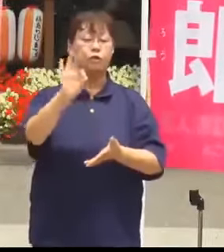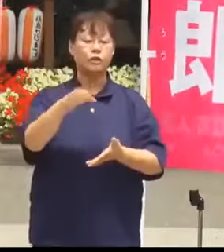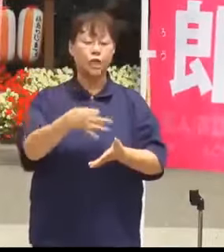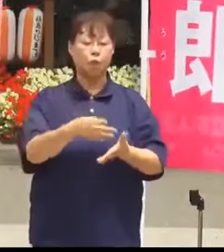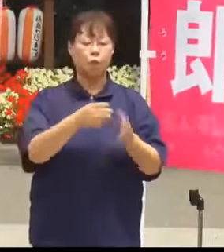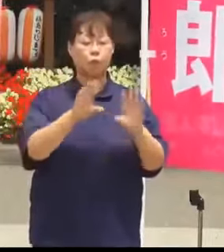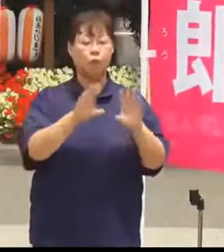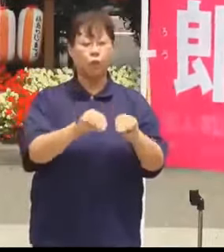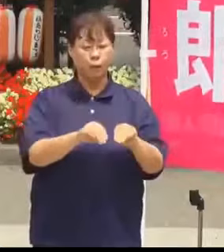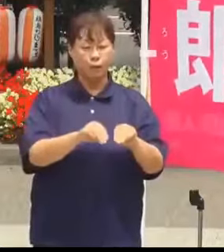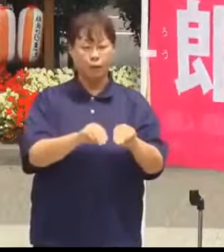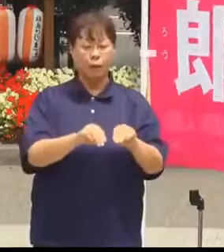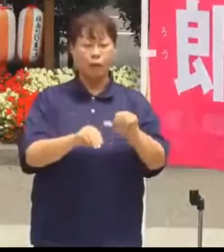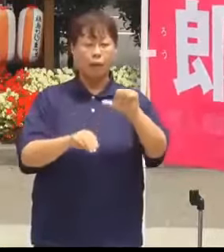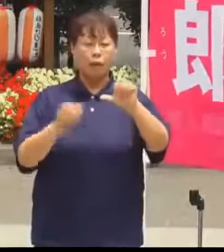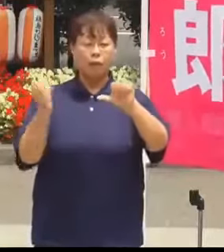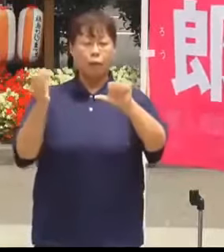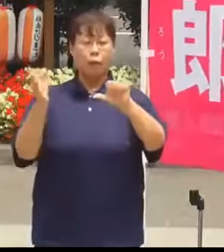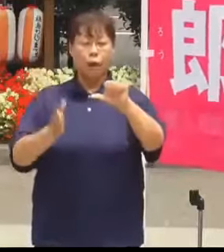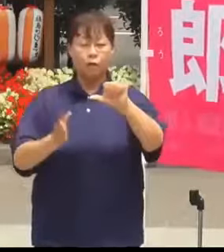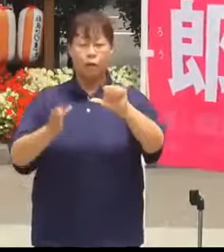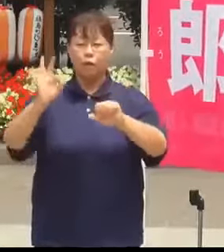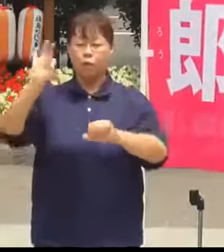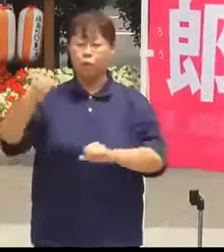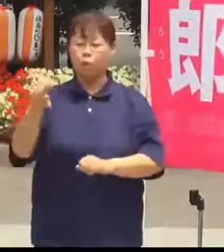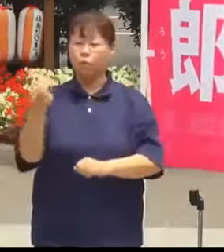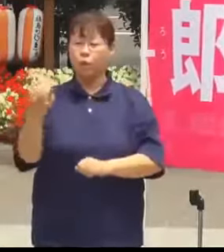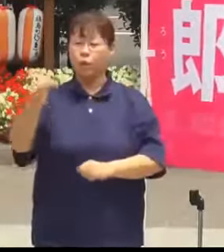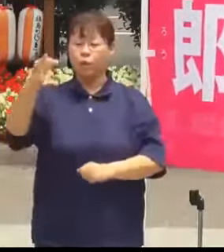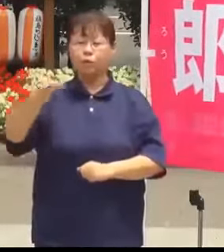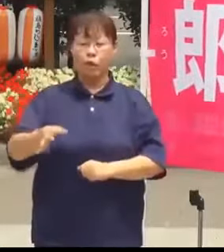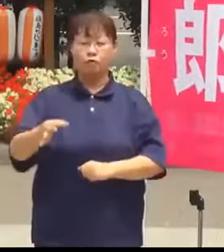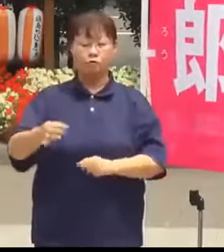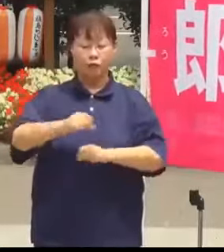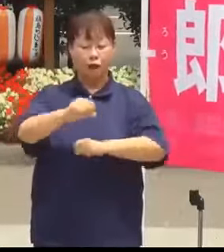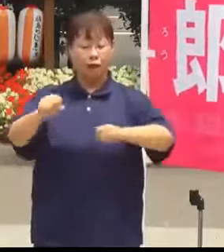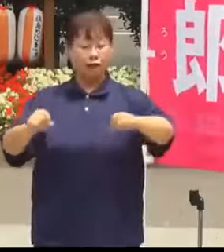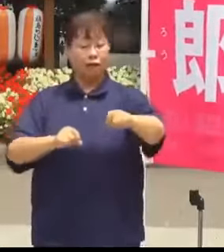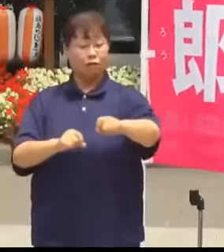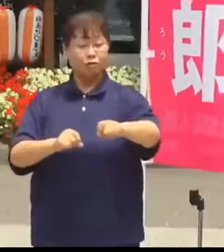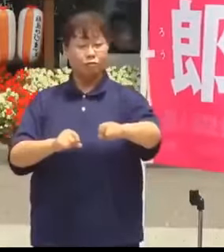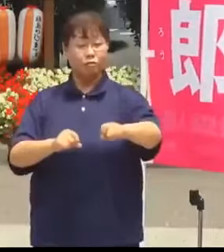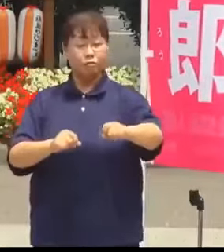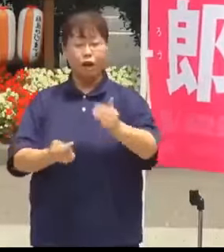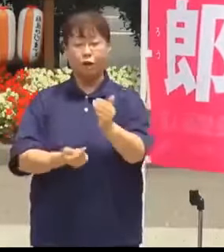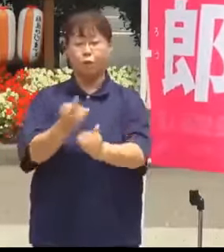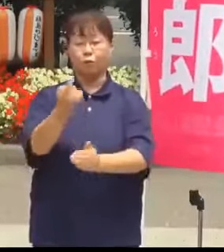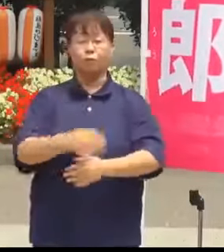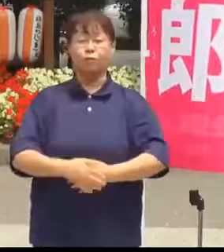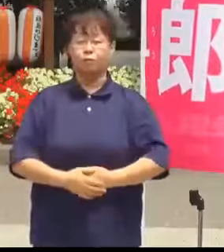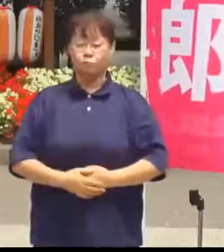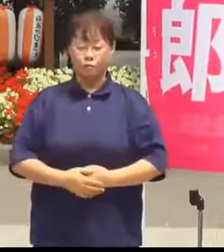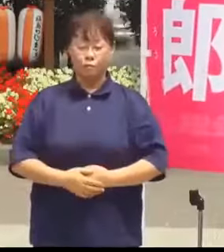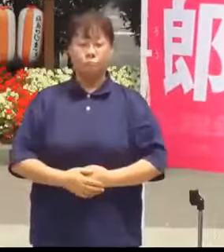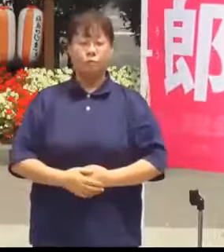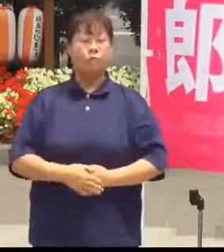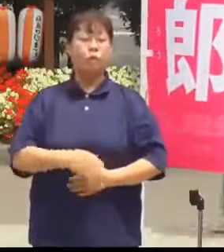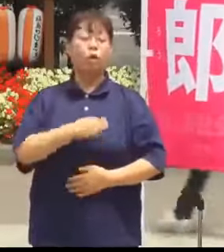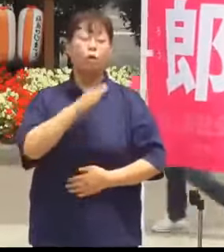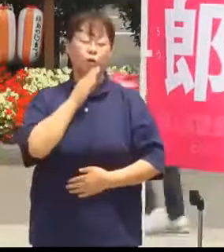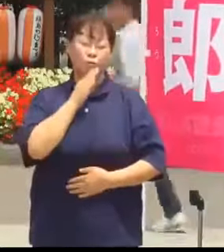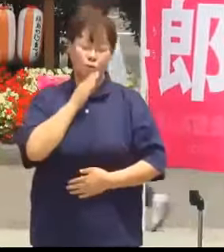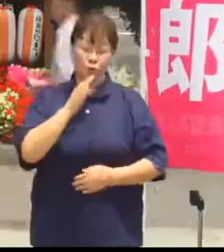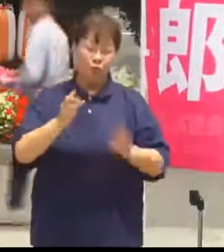5%物価が下がるっつったらその逆のパターンになるってことです本当に